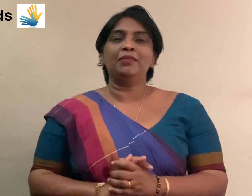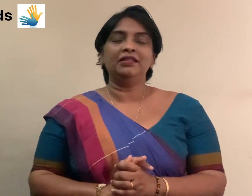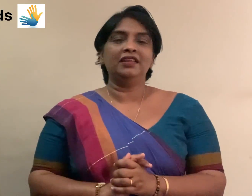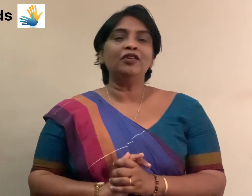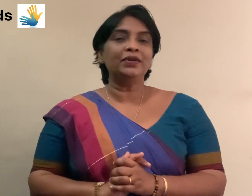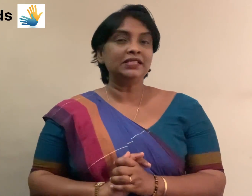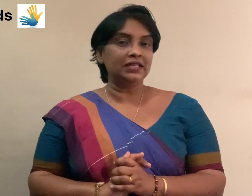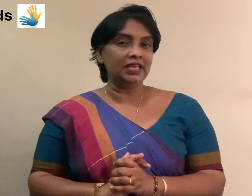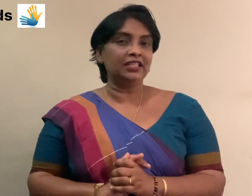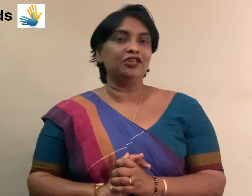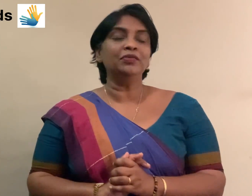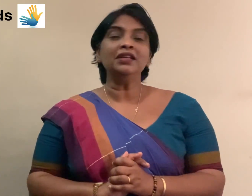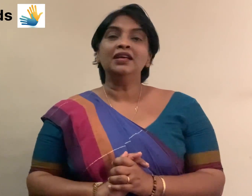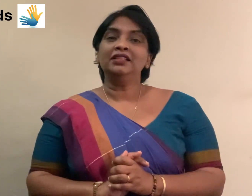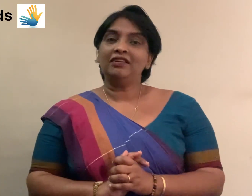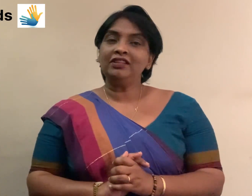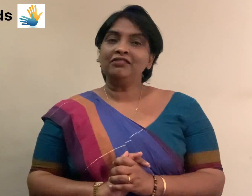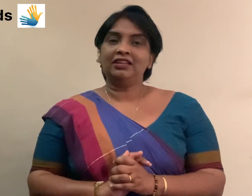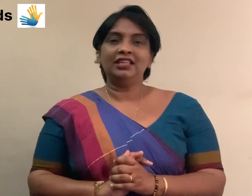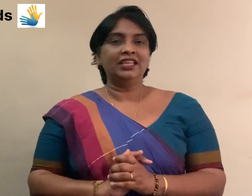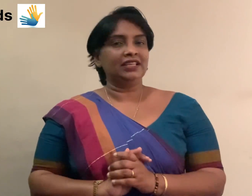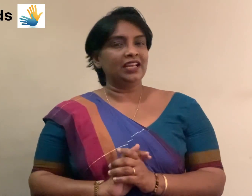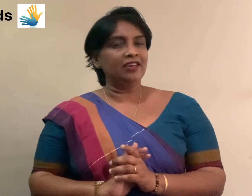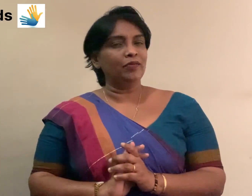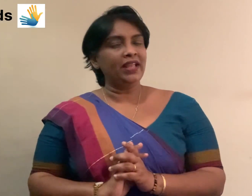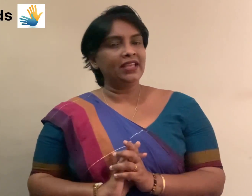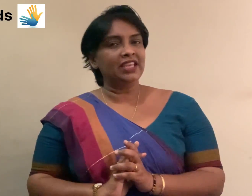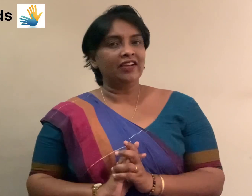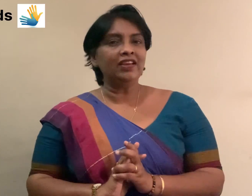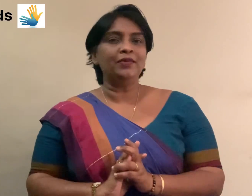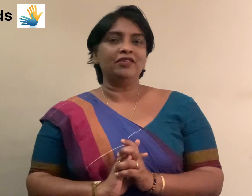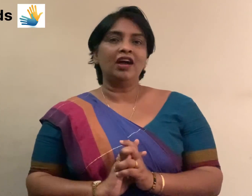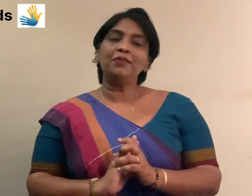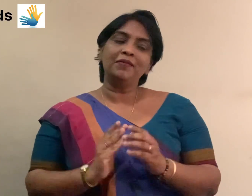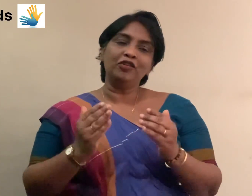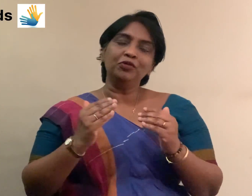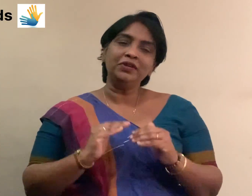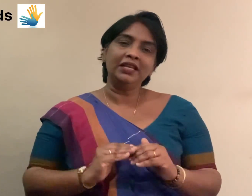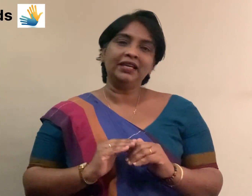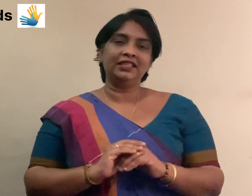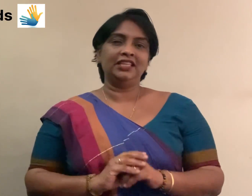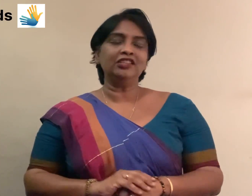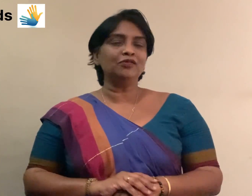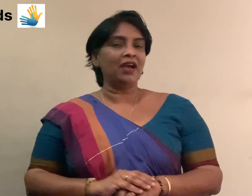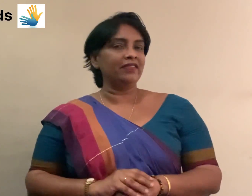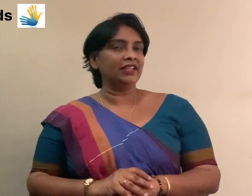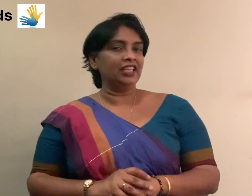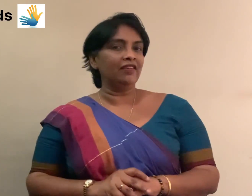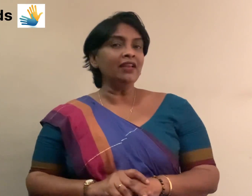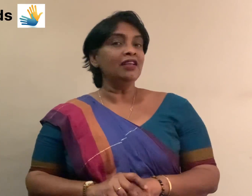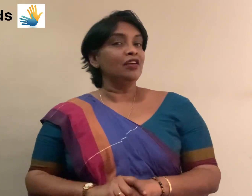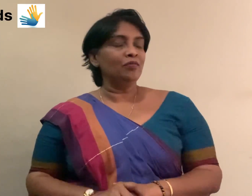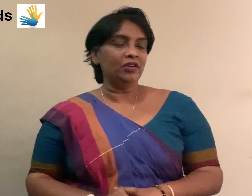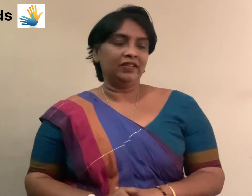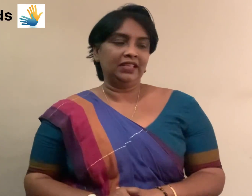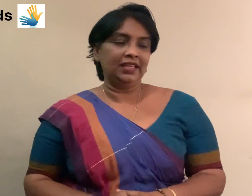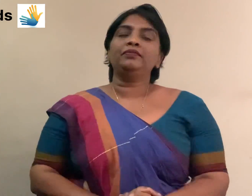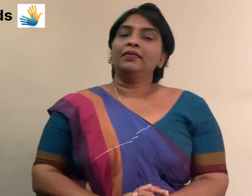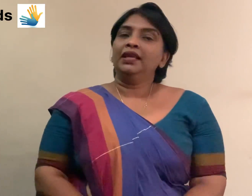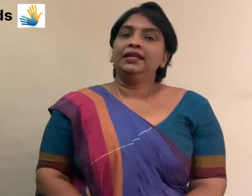වෙලා ඔබේ සංඥා දැනුම තවත් වර්ධනය කරගන්න ඔබට හැකියාව ලැබෙනවා. අපි බලමු ඊළඟට තියෙන ස්වභාවික දේවල් මොනවද කියලා.